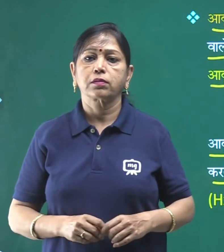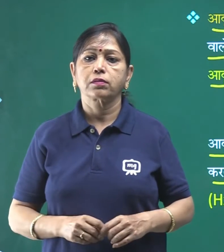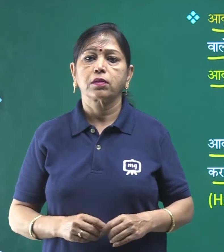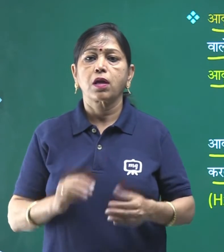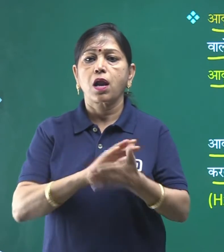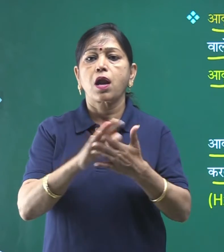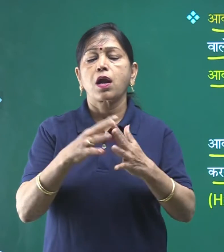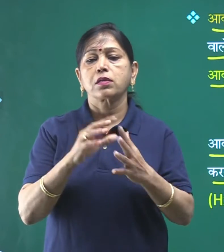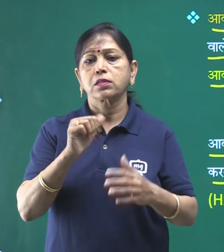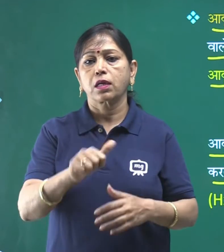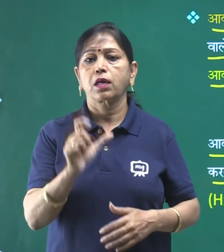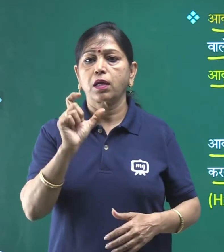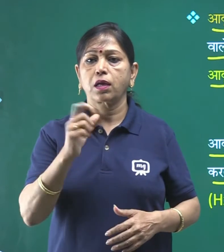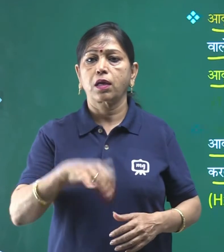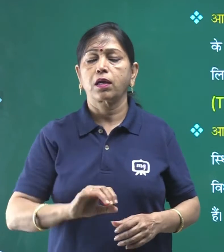हर्ट्ज है।